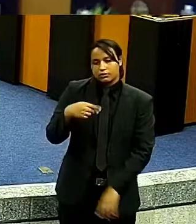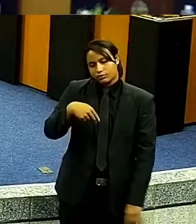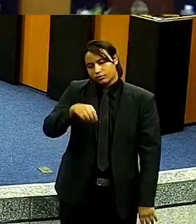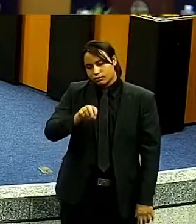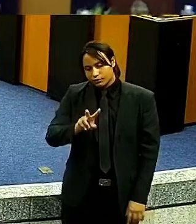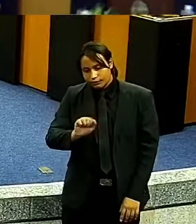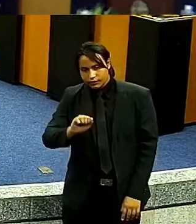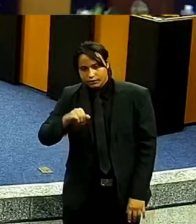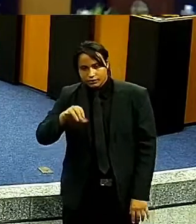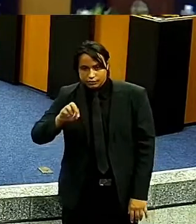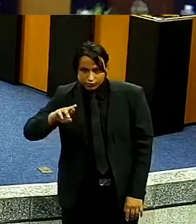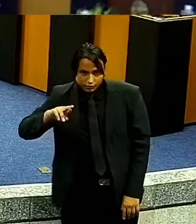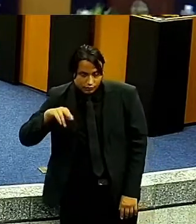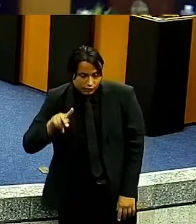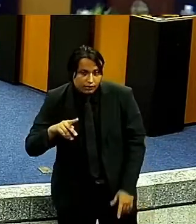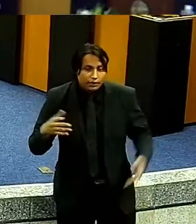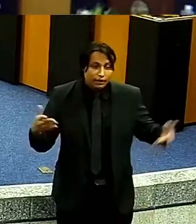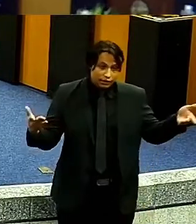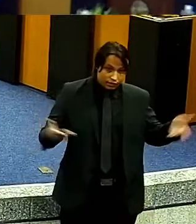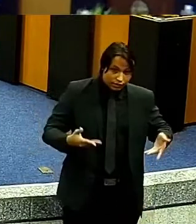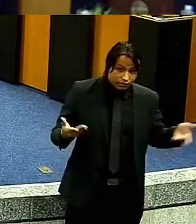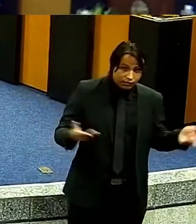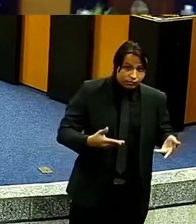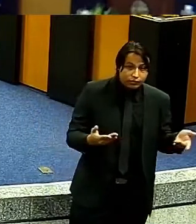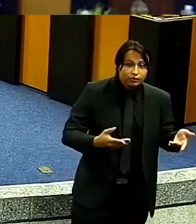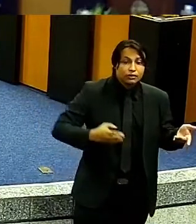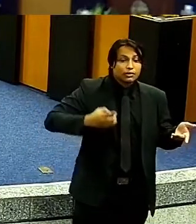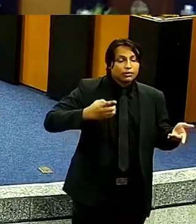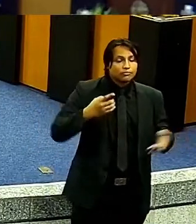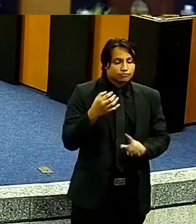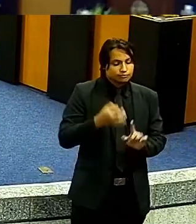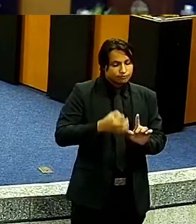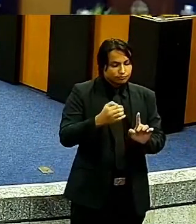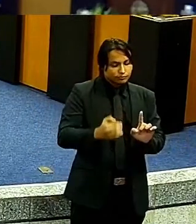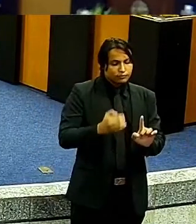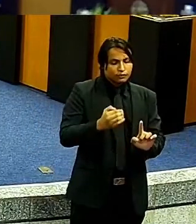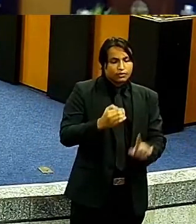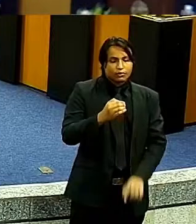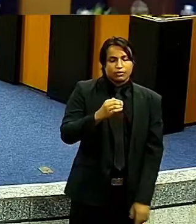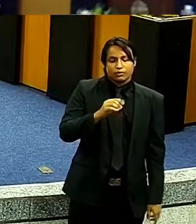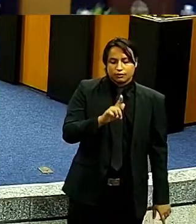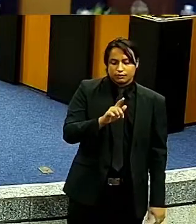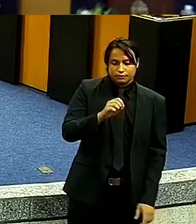desta corte Desembargador José Gonçalo de Souza Filho